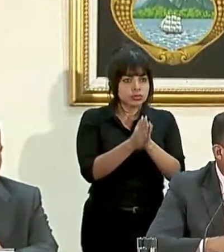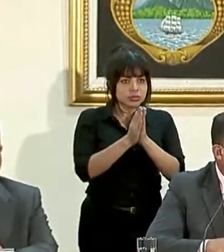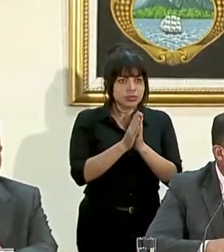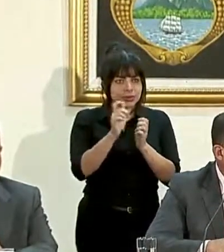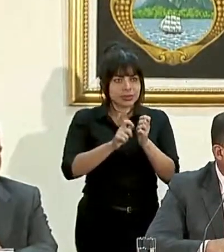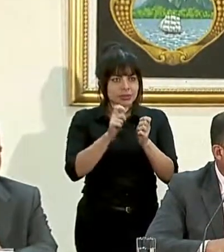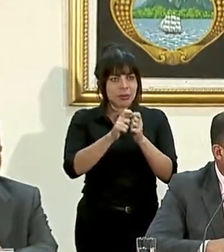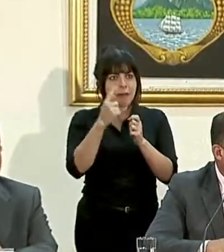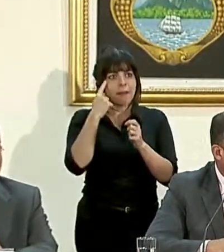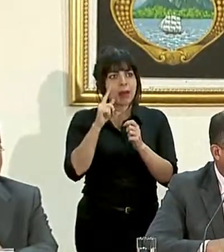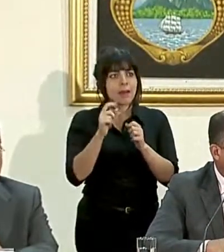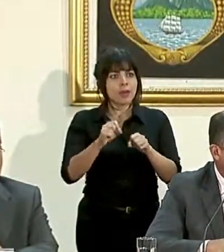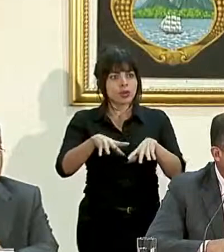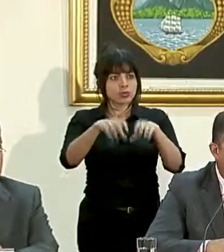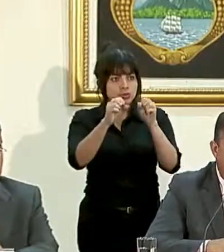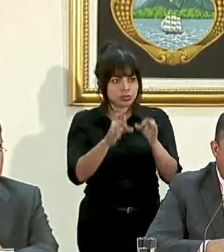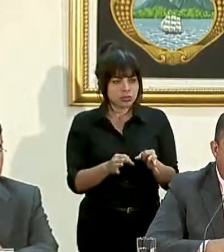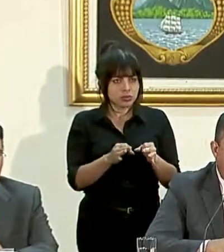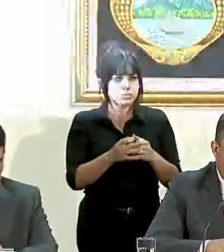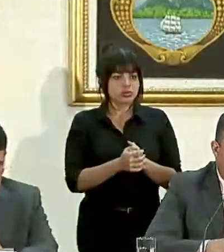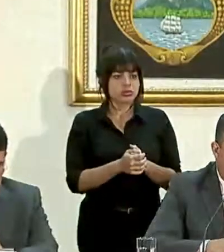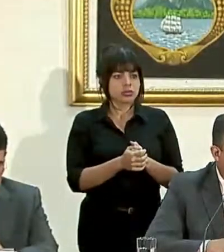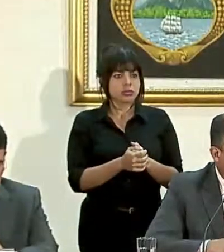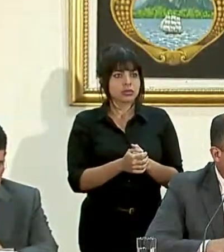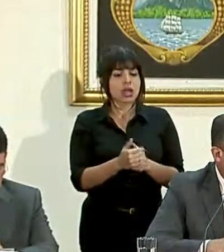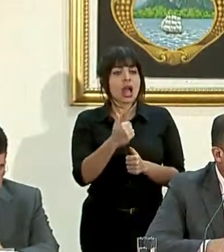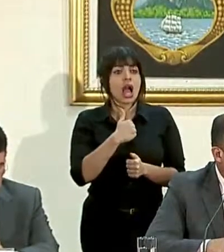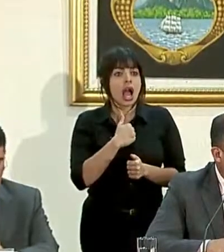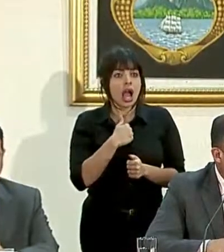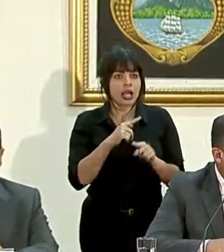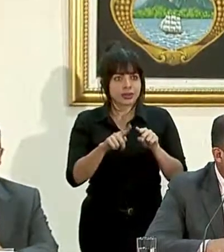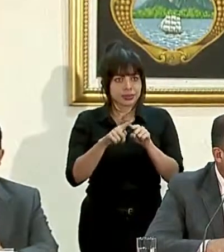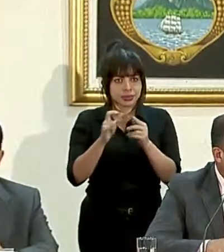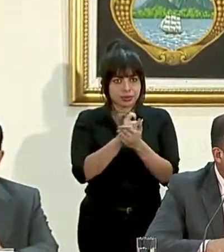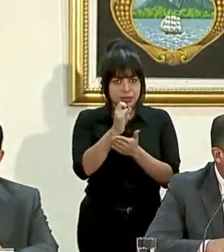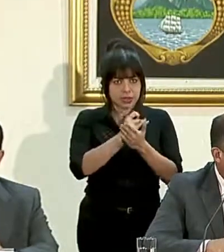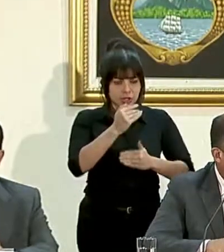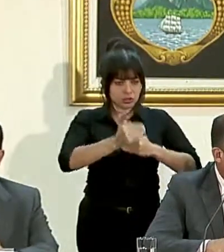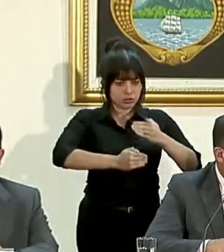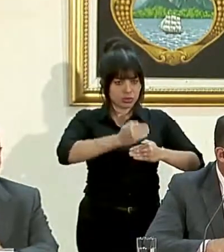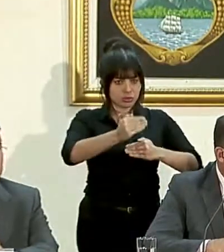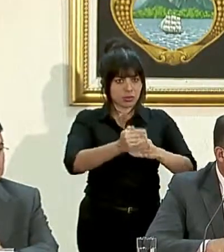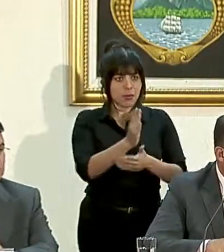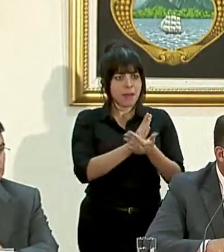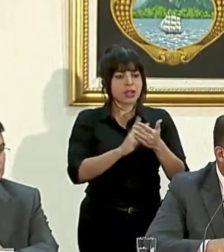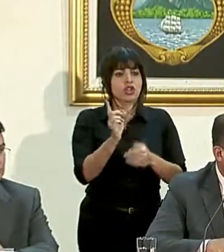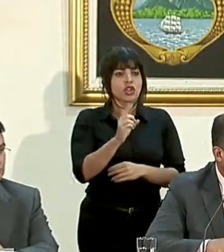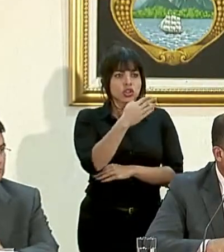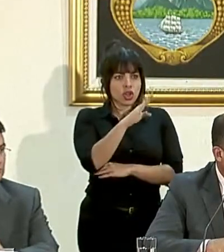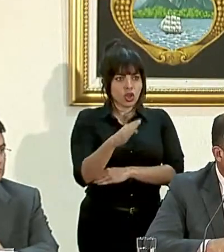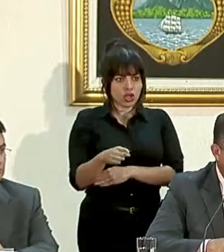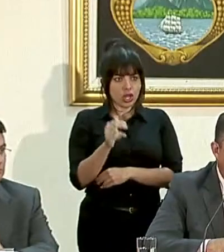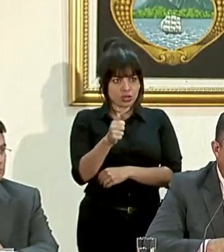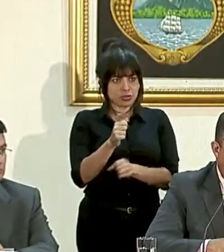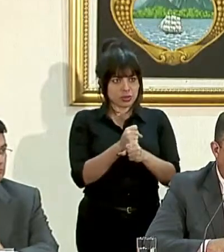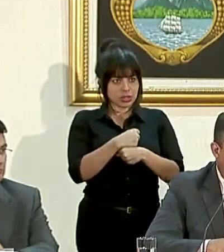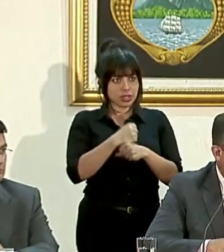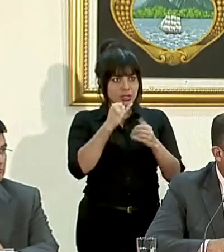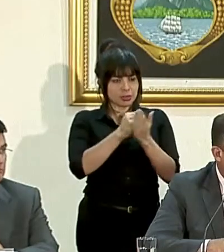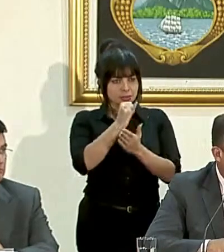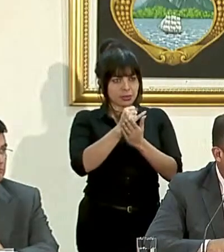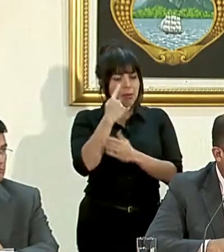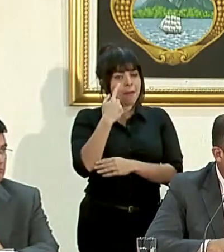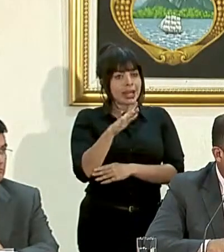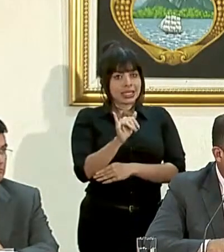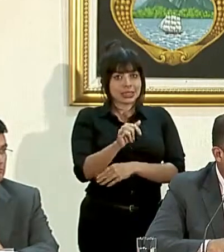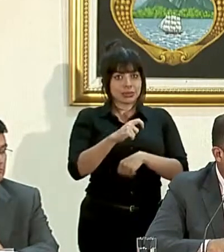precisamente para tomar esa decisión con fundamento. Hay investigaciones en curso, me parte de la Contraloría General de la República, y me parece